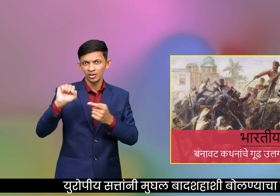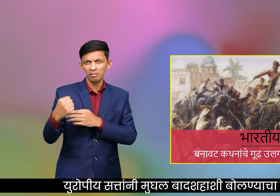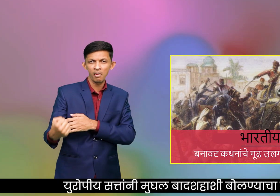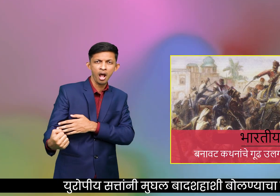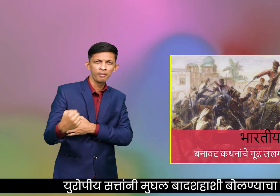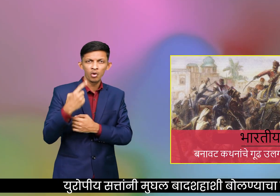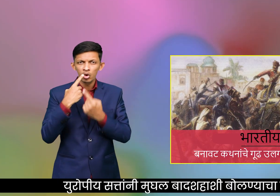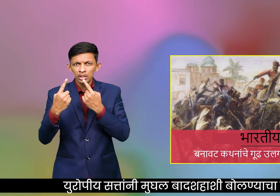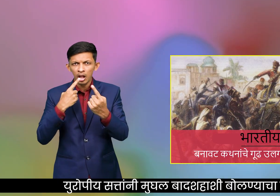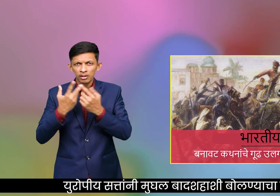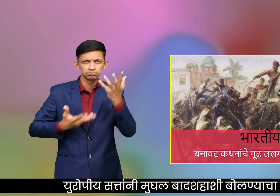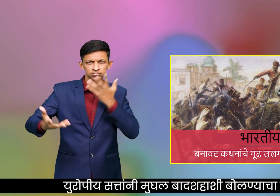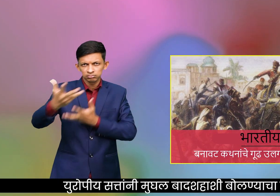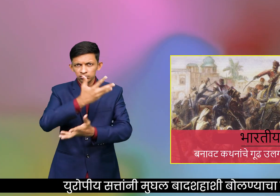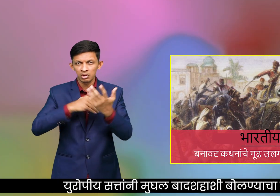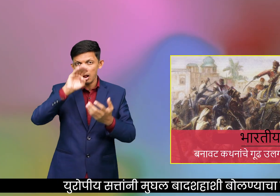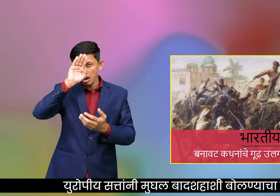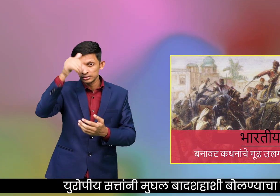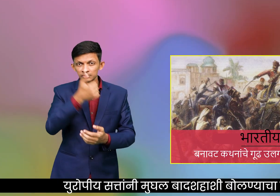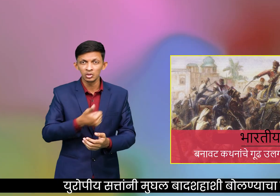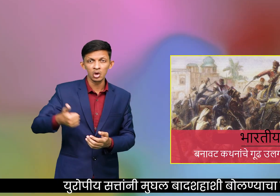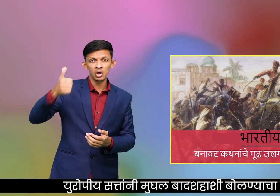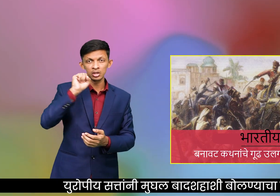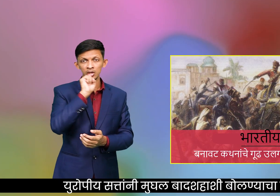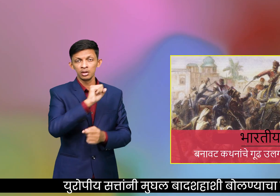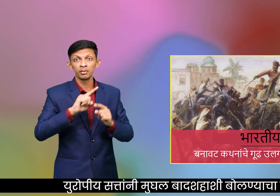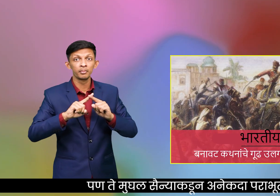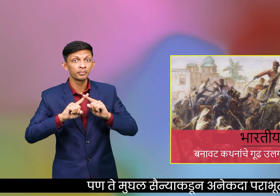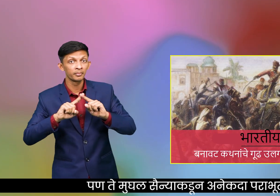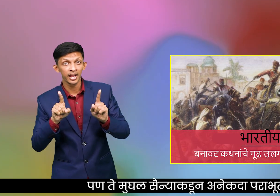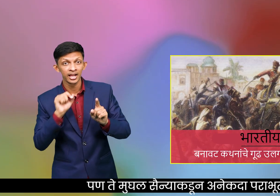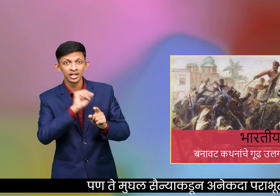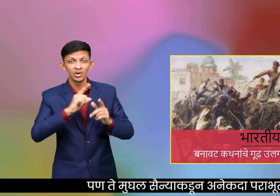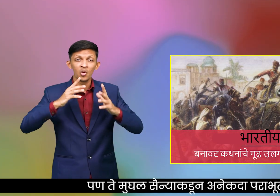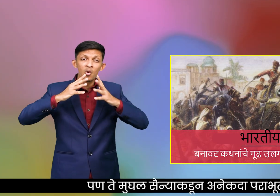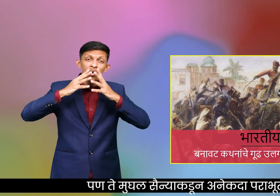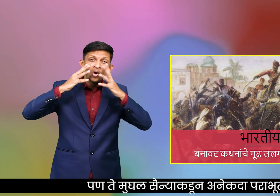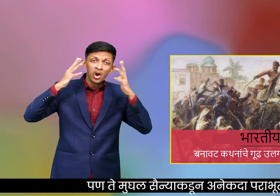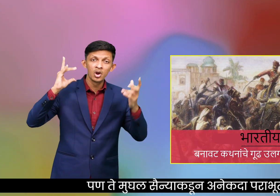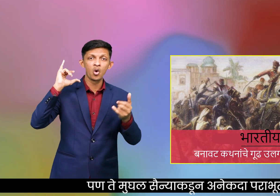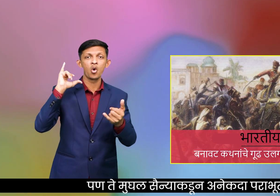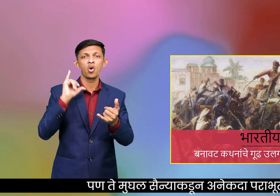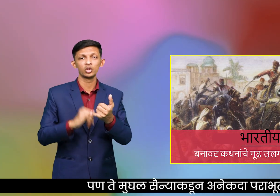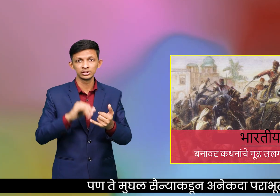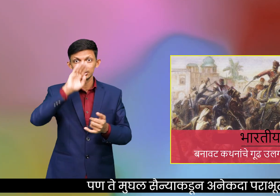युरोपीय सत्तांनी मुघल बादशहाशी बोलण्याचा प्रयत्न केला पण ते मुघल सैन्याकडून अनेकदा पराभूत